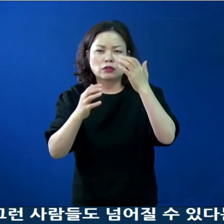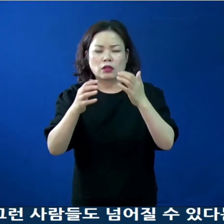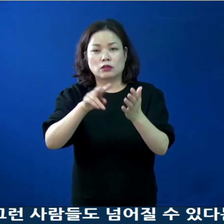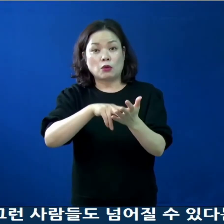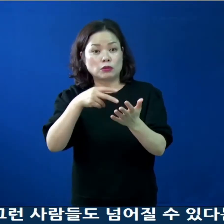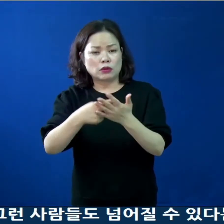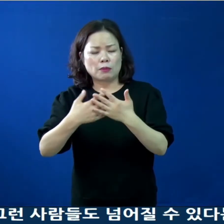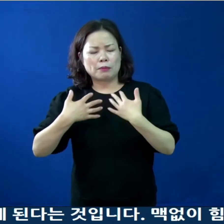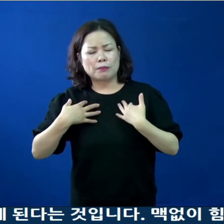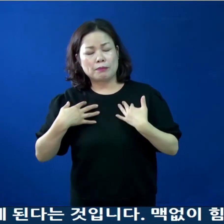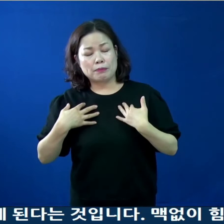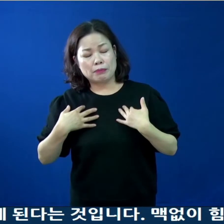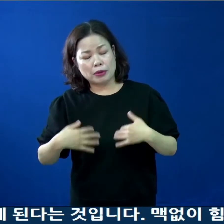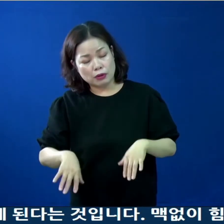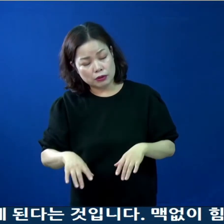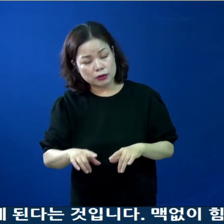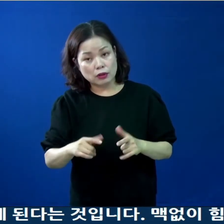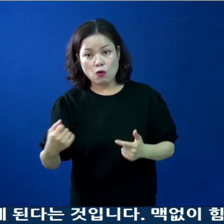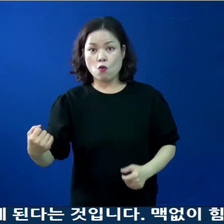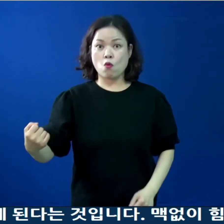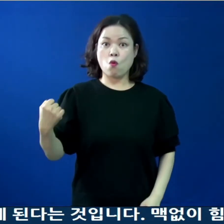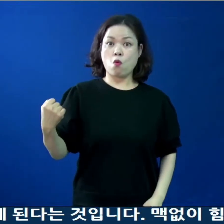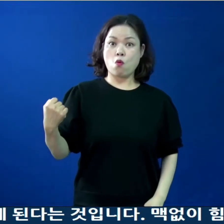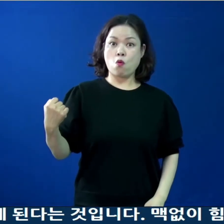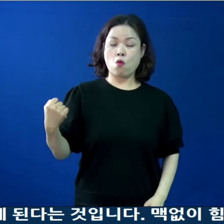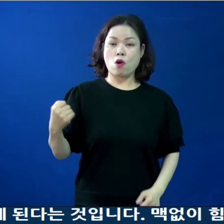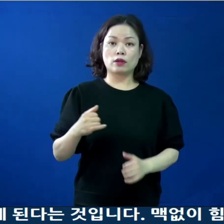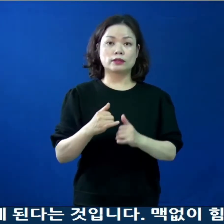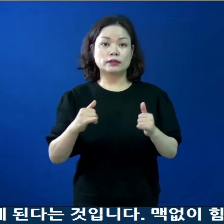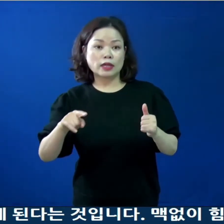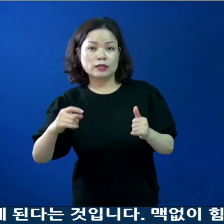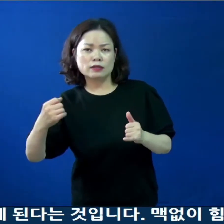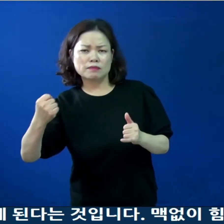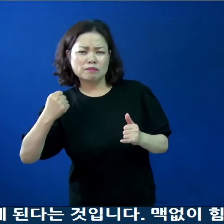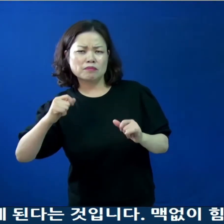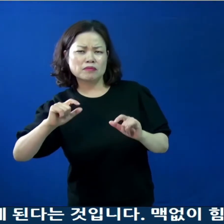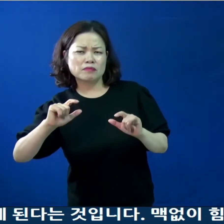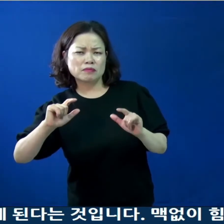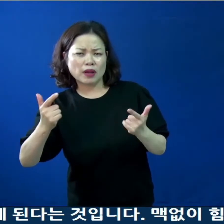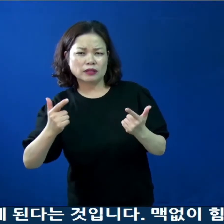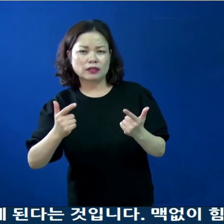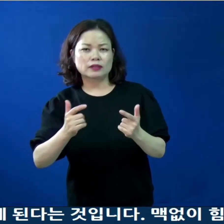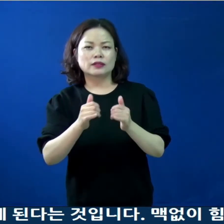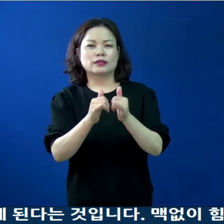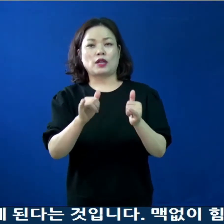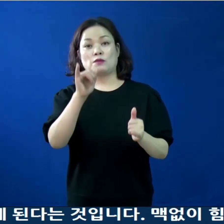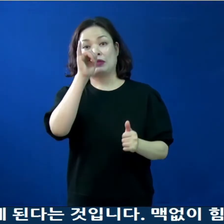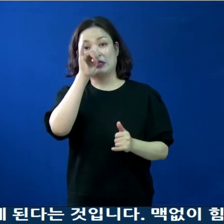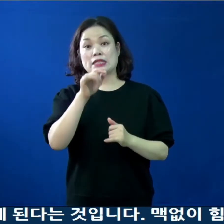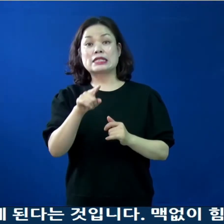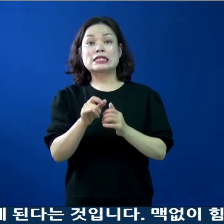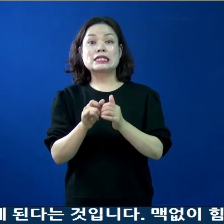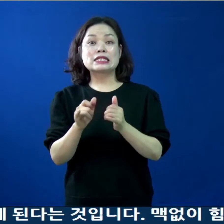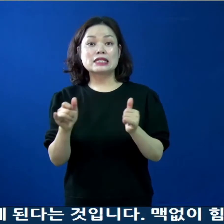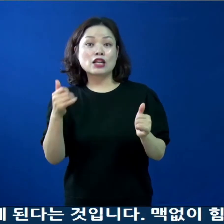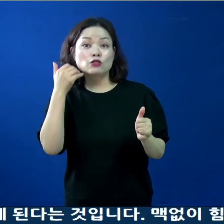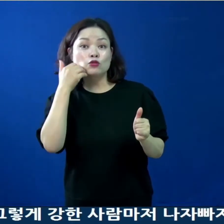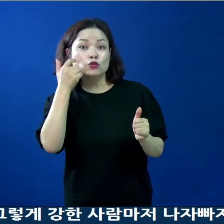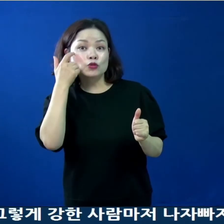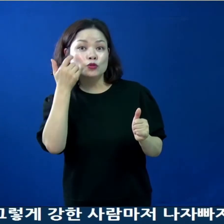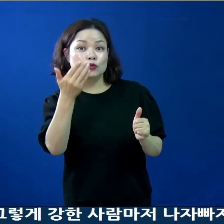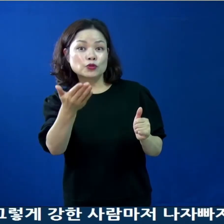않고 막 활력이 넘치는 그 사람이 있는데, 힘이 빠지지 않는 그 사람이 있는데 그 사람이